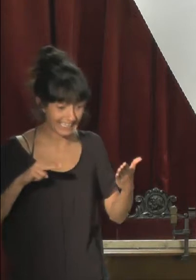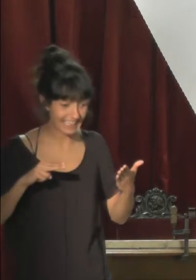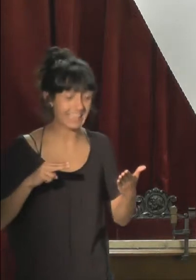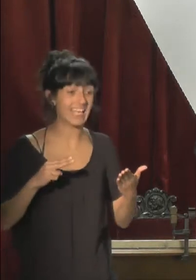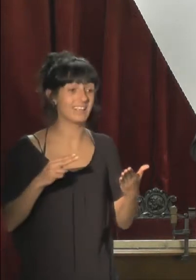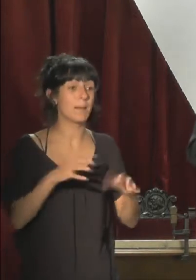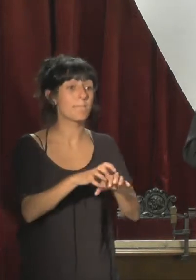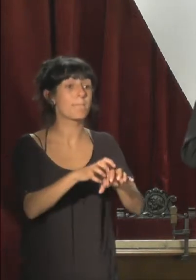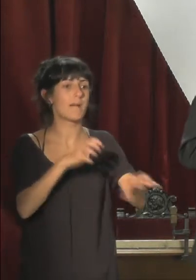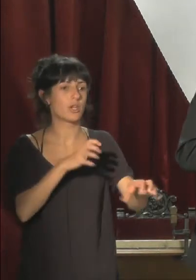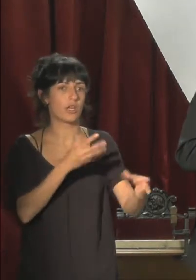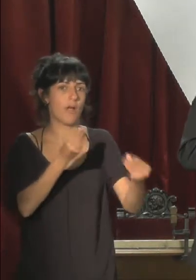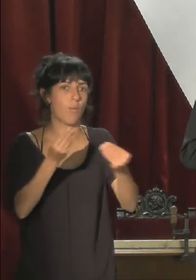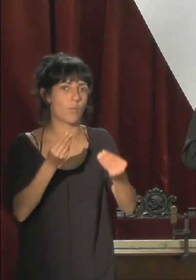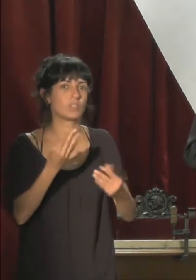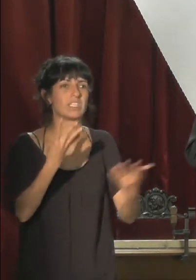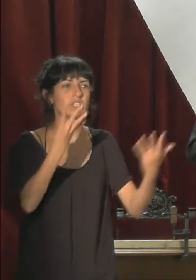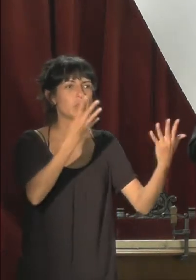pobreza severa.